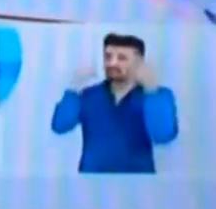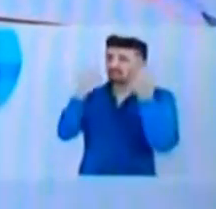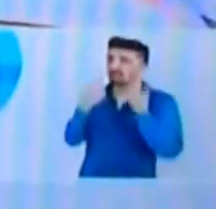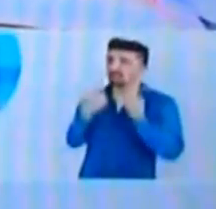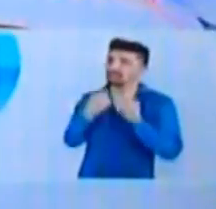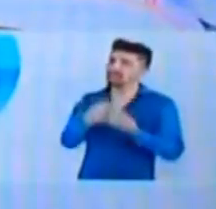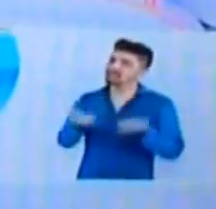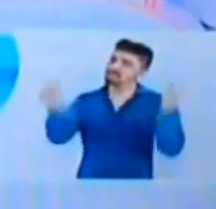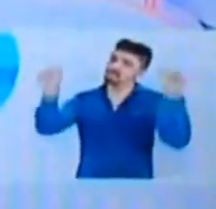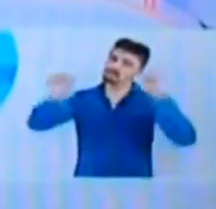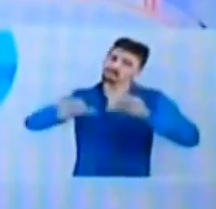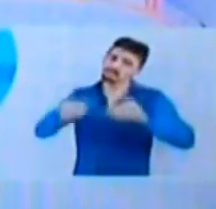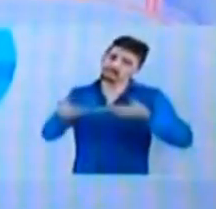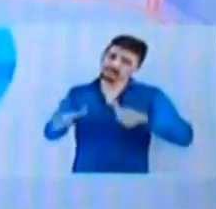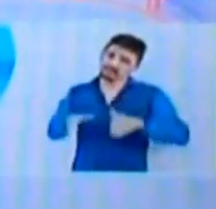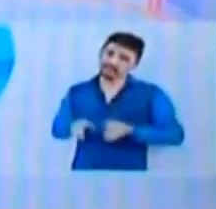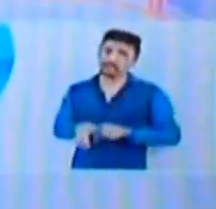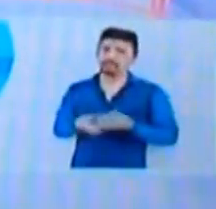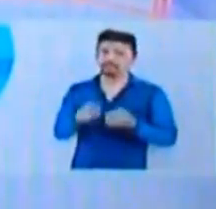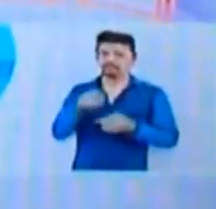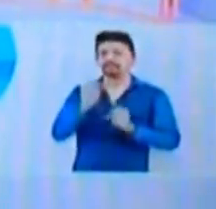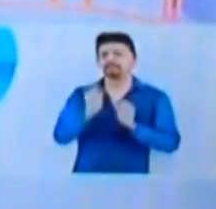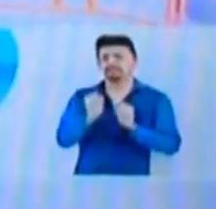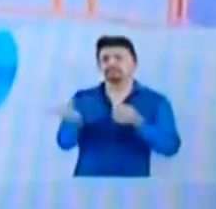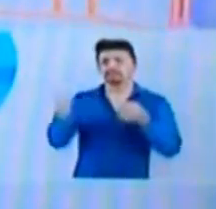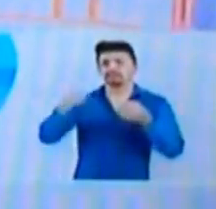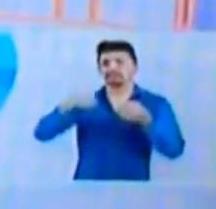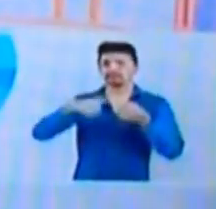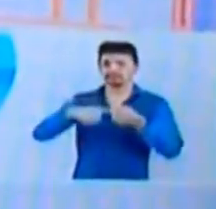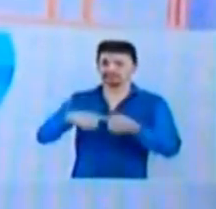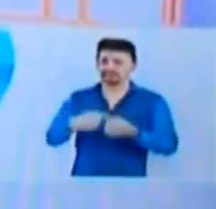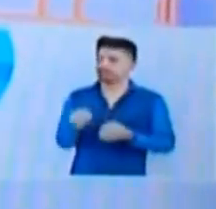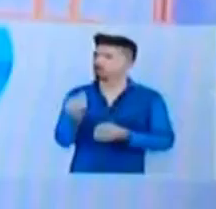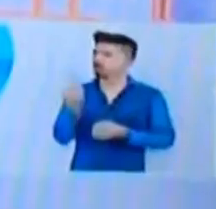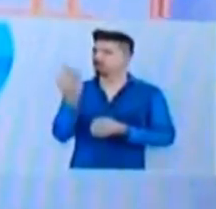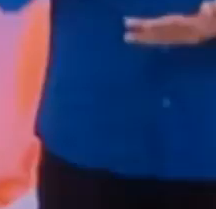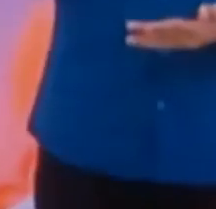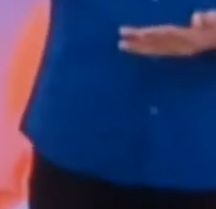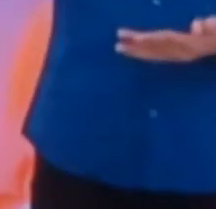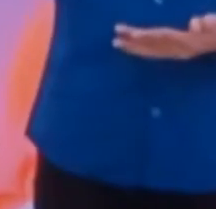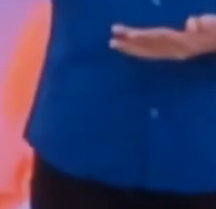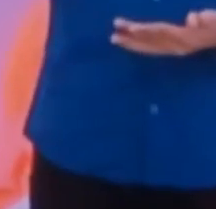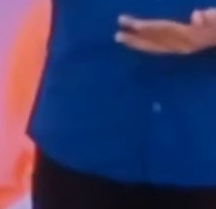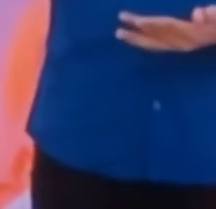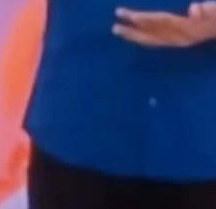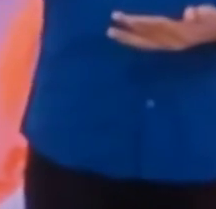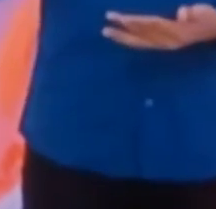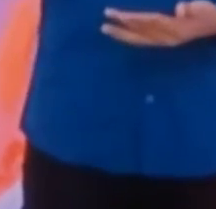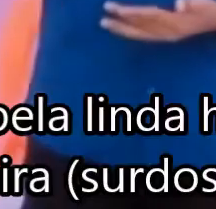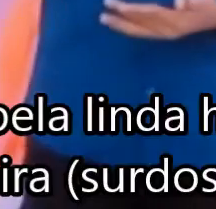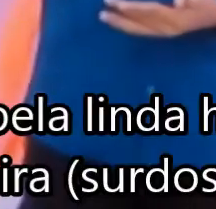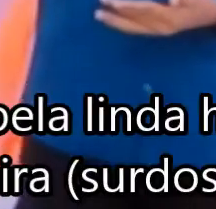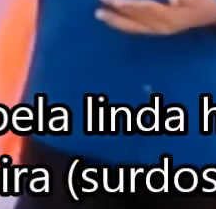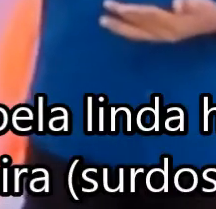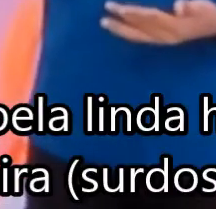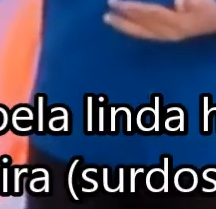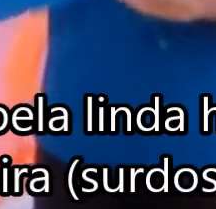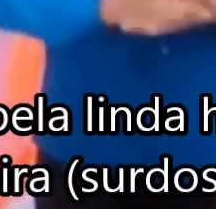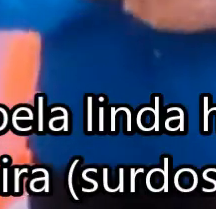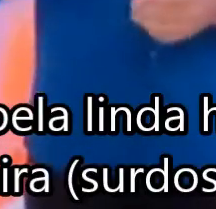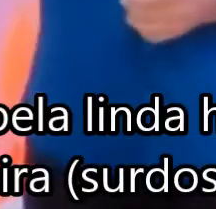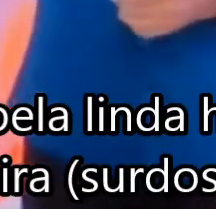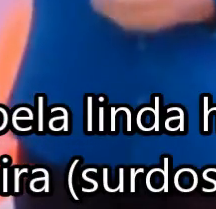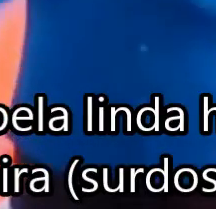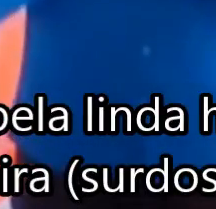vez, mas você pode voltar aqui no nosso programa. Quanta boa prazer. Gente aí, a homenagear os